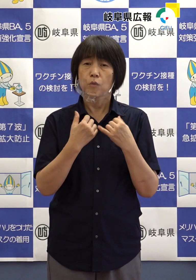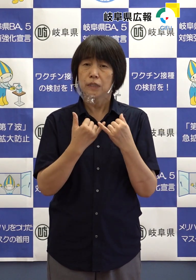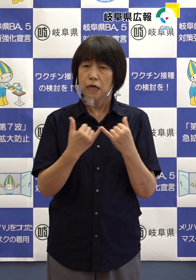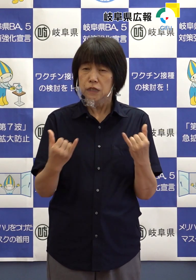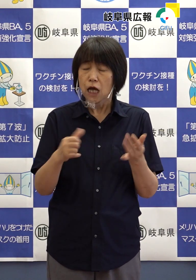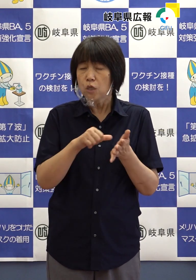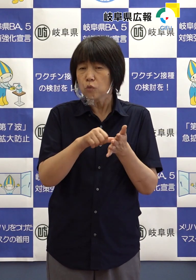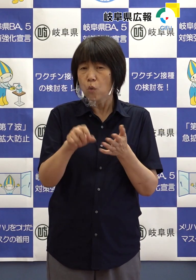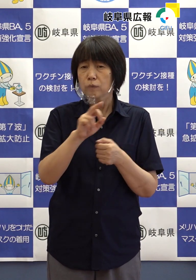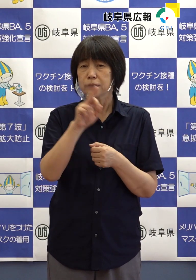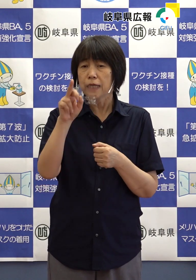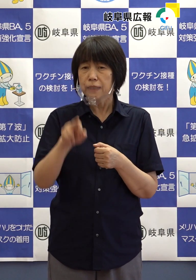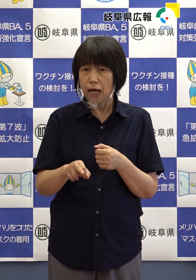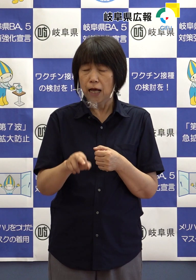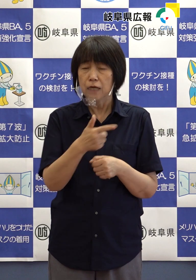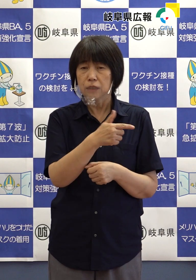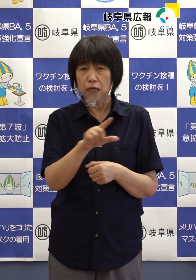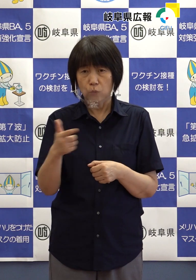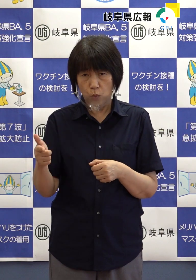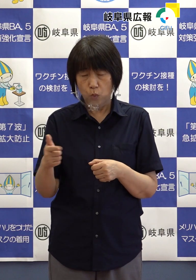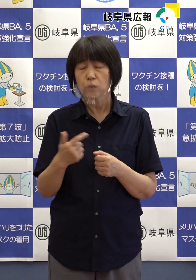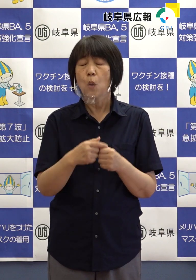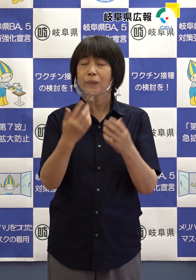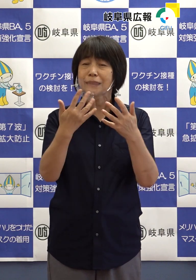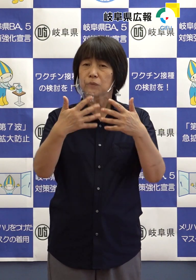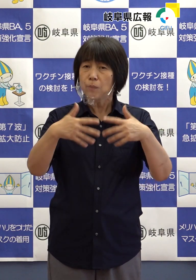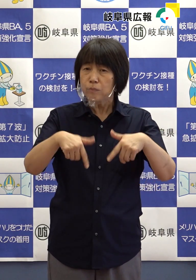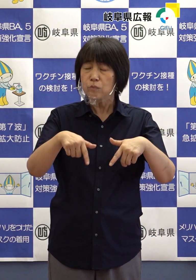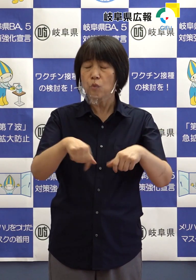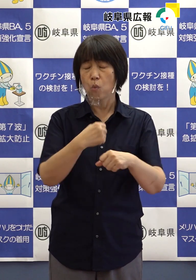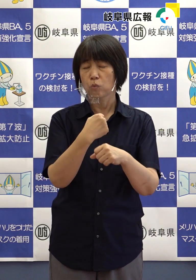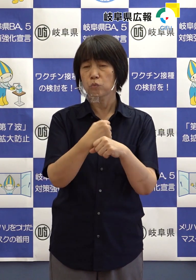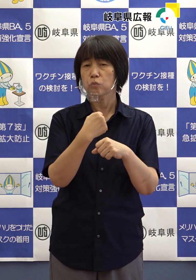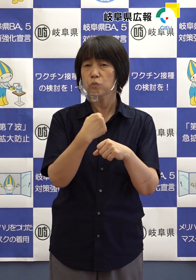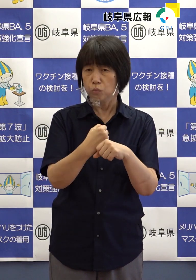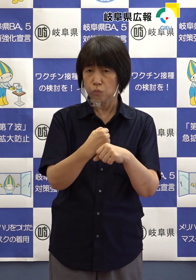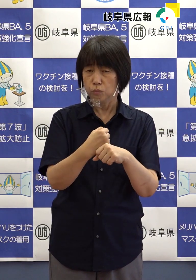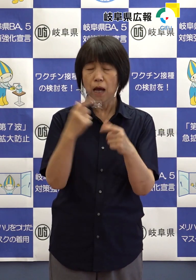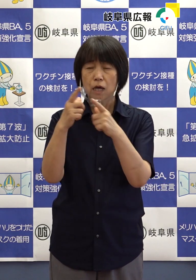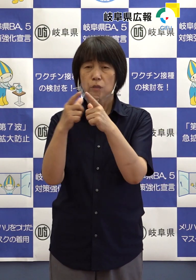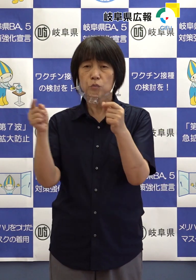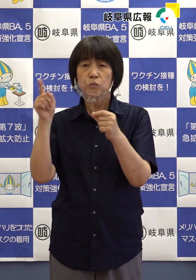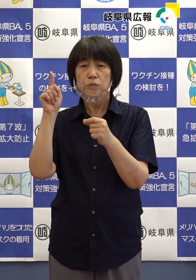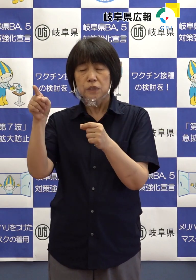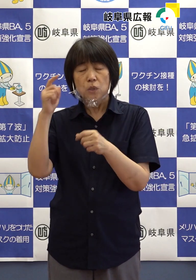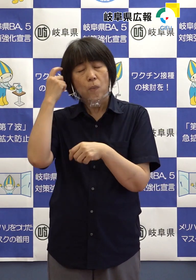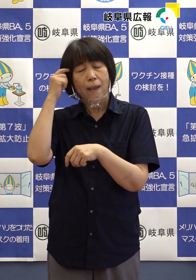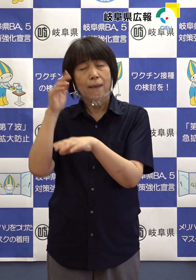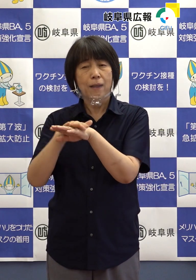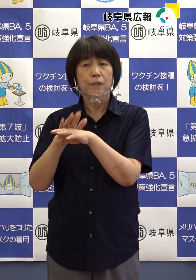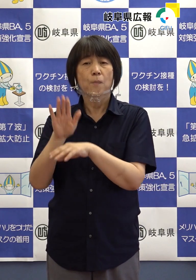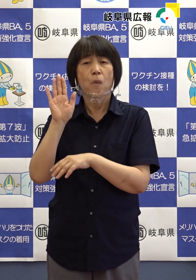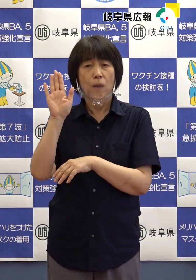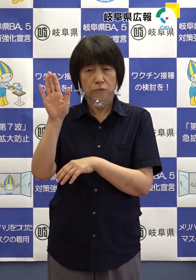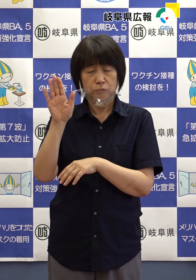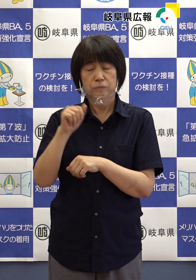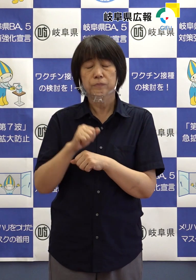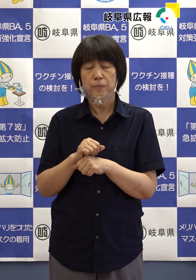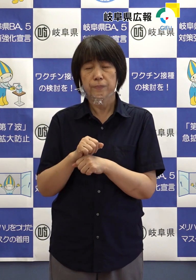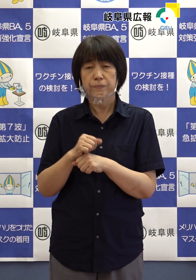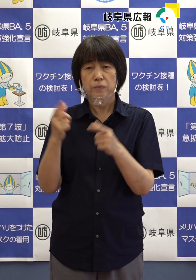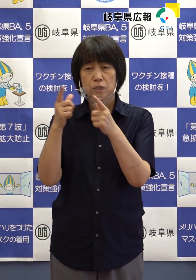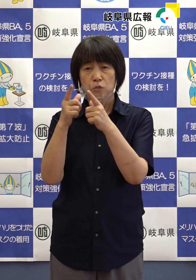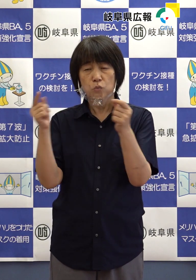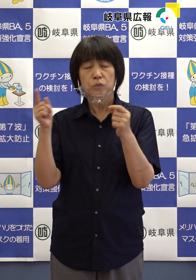ねそのシステムを作るにあたってマック200位以内の考えもあるでしょうかなあのまあ栗の力で